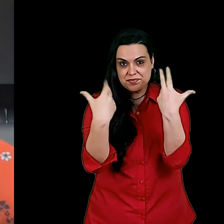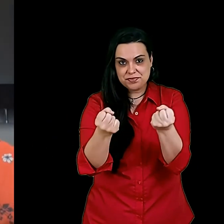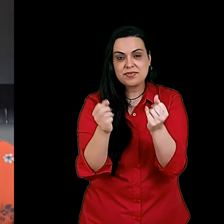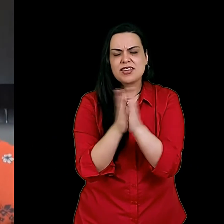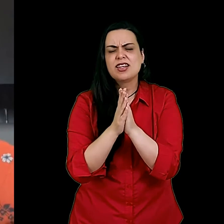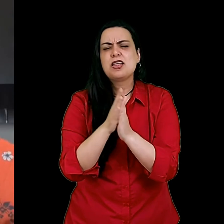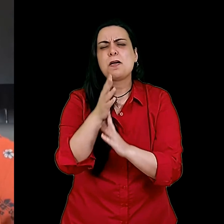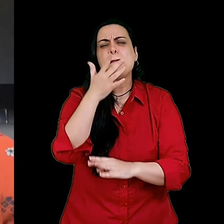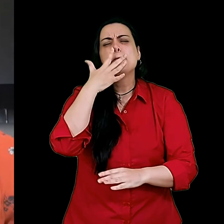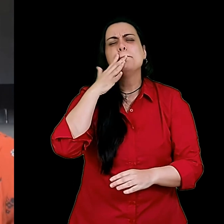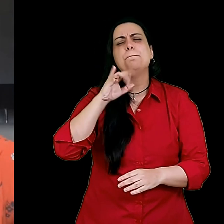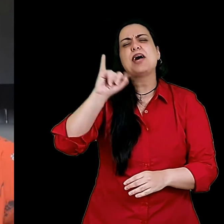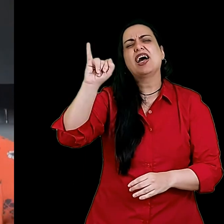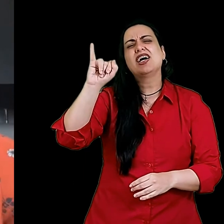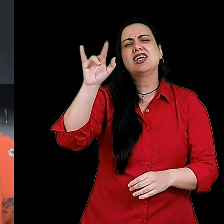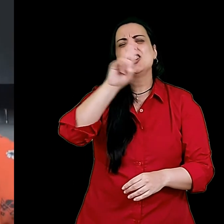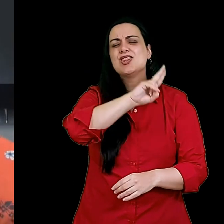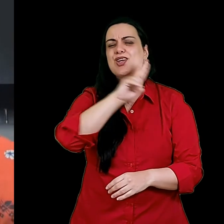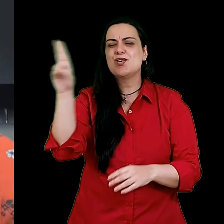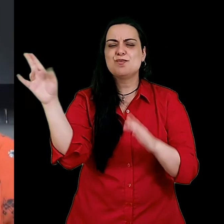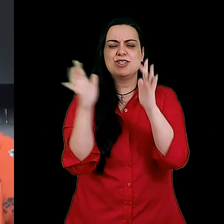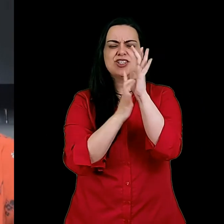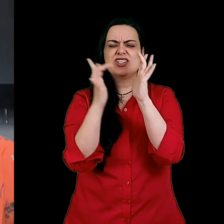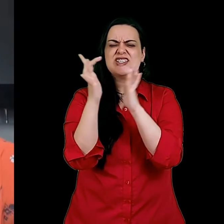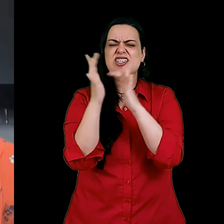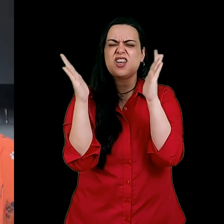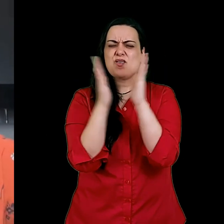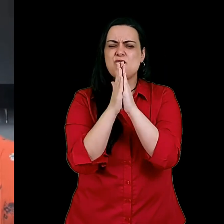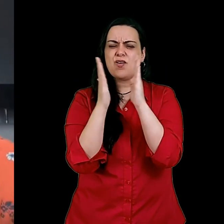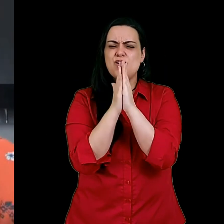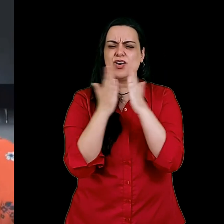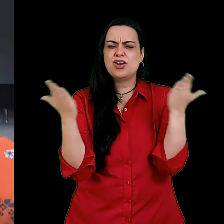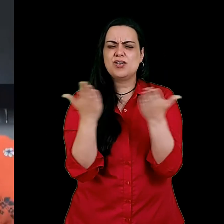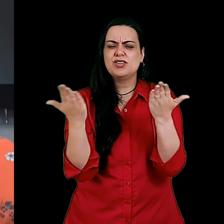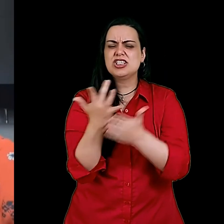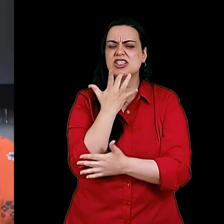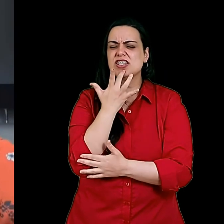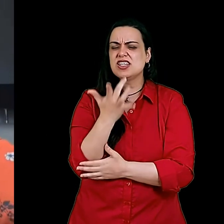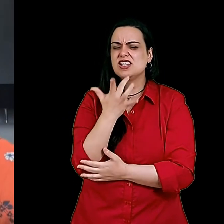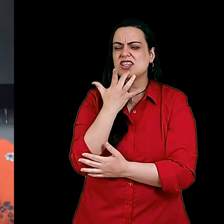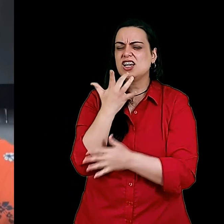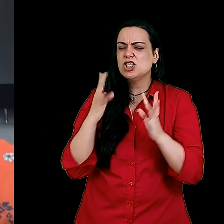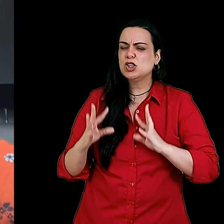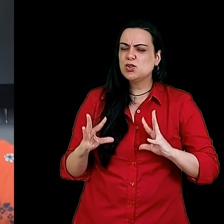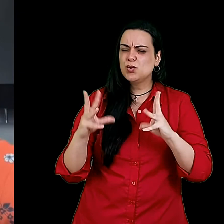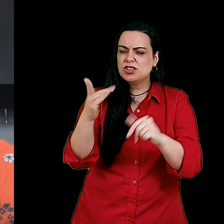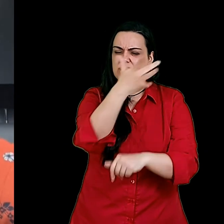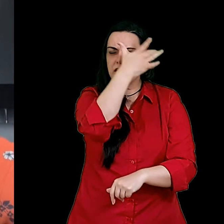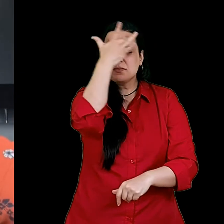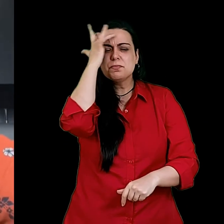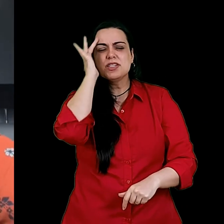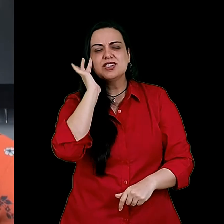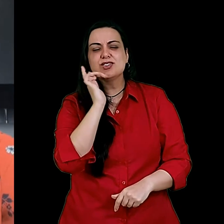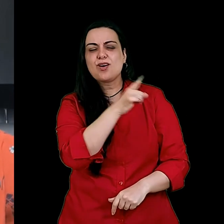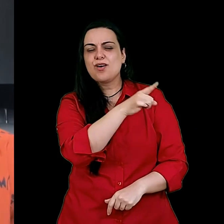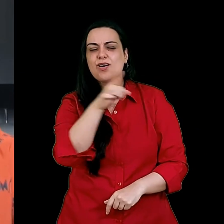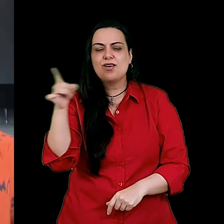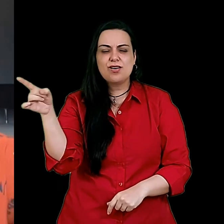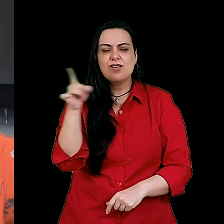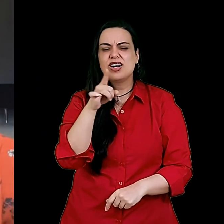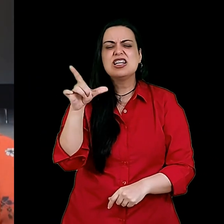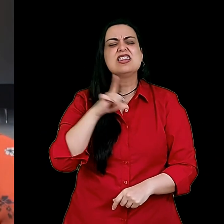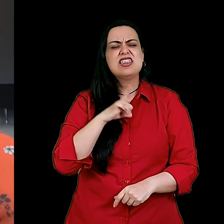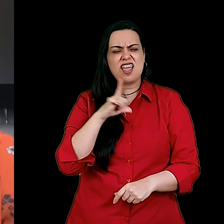velocidade. Pai, no nome de Jesus, eu oro nessa tarde, em nome de Jesus, por todas